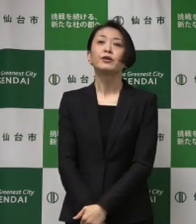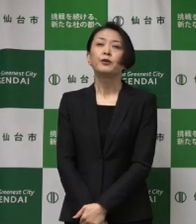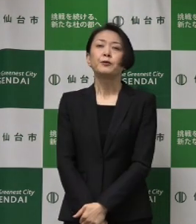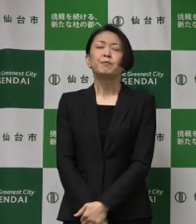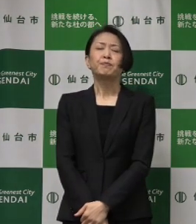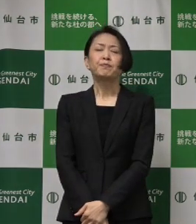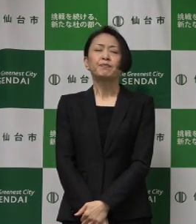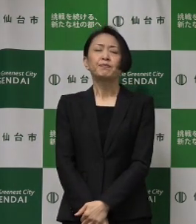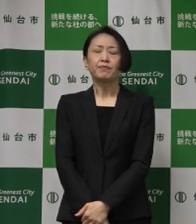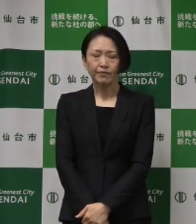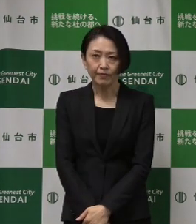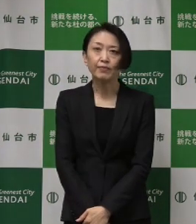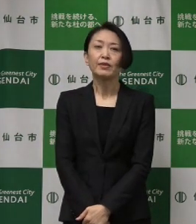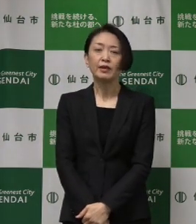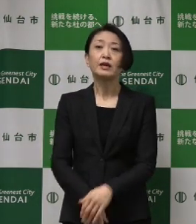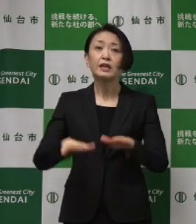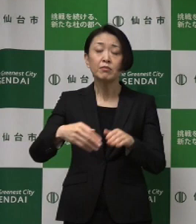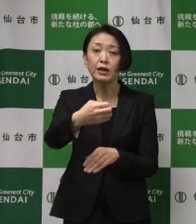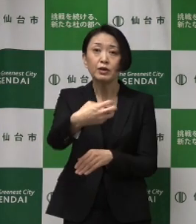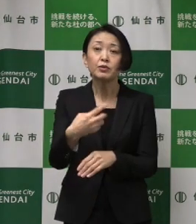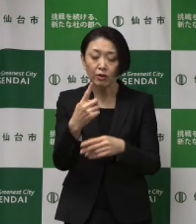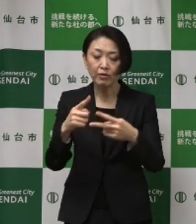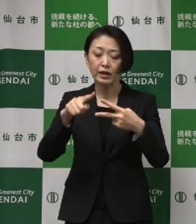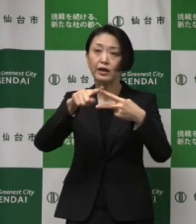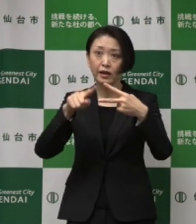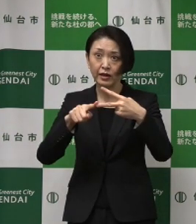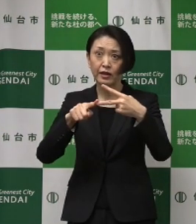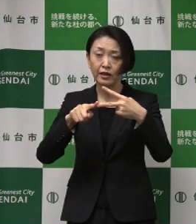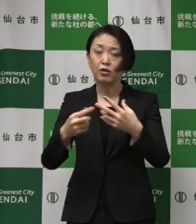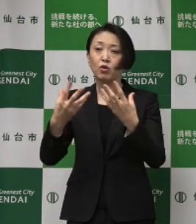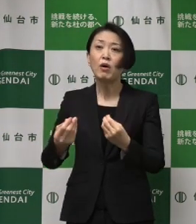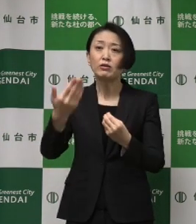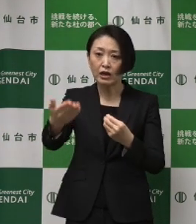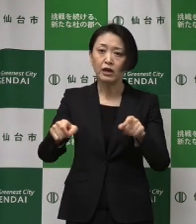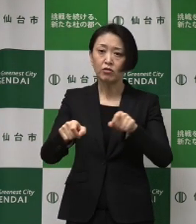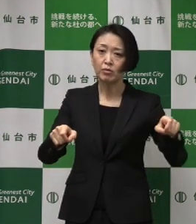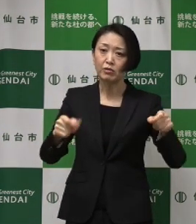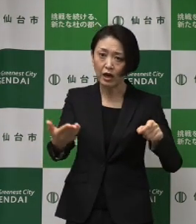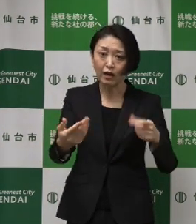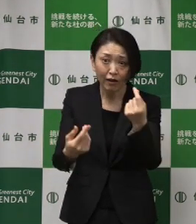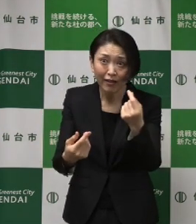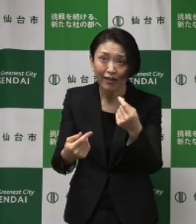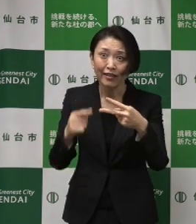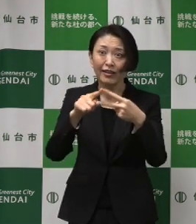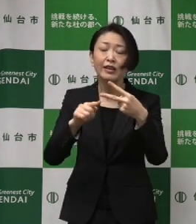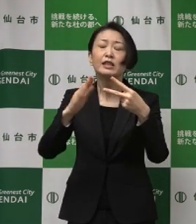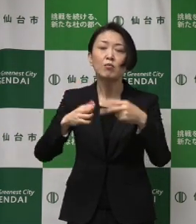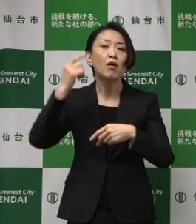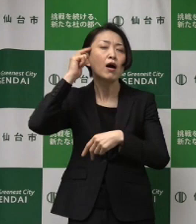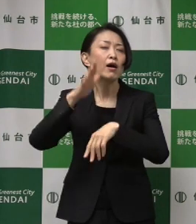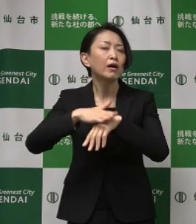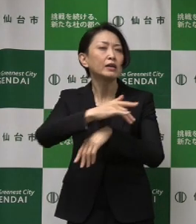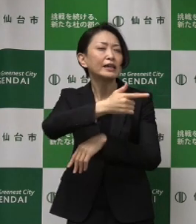か今東田さんがおっしゃったのは2つなんですけれども、いろいろな考え方はあ